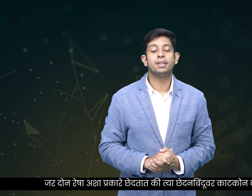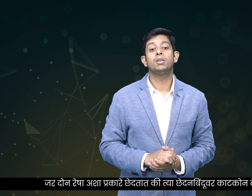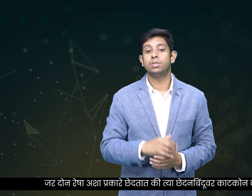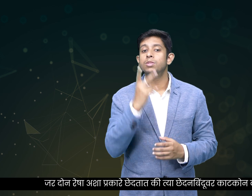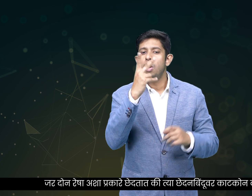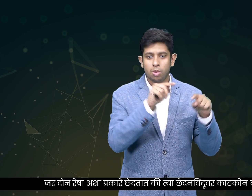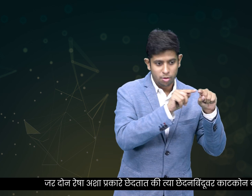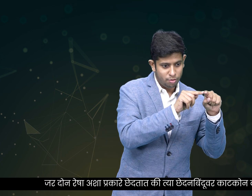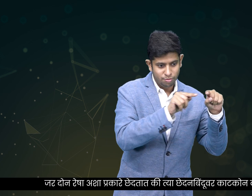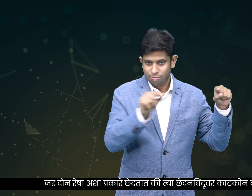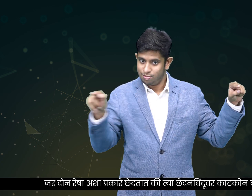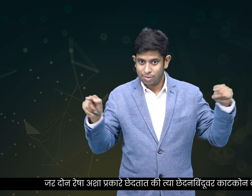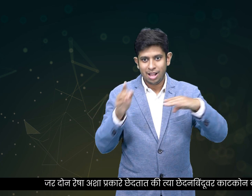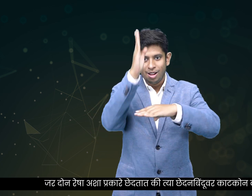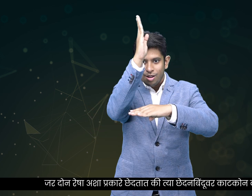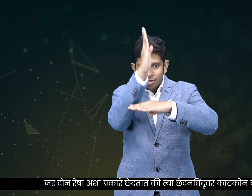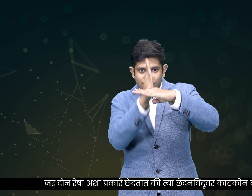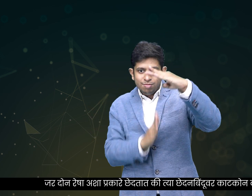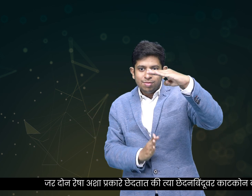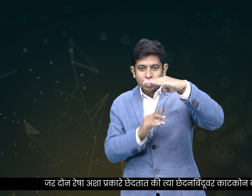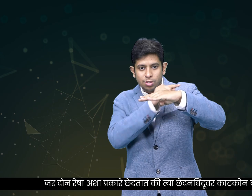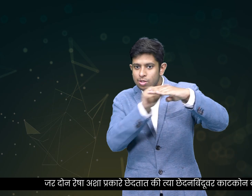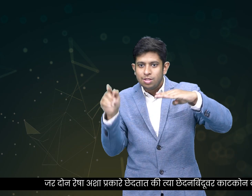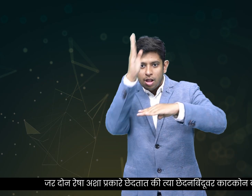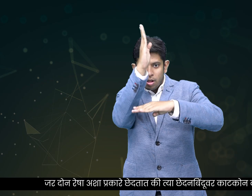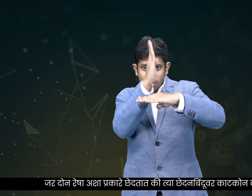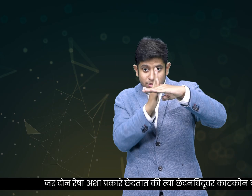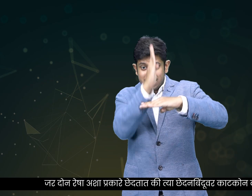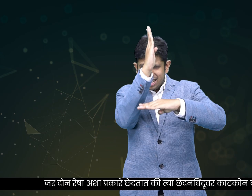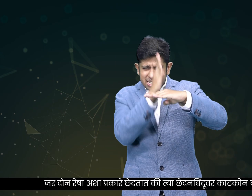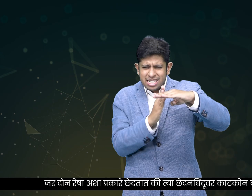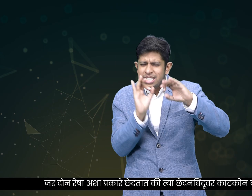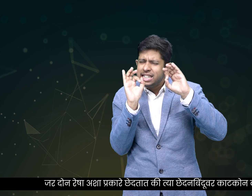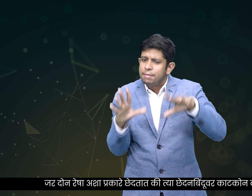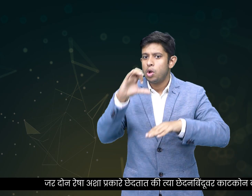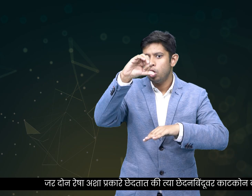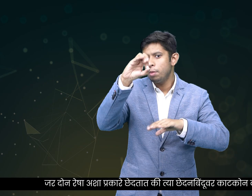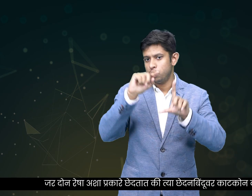जर दोन रेषा अशा प्रकारे छेदतात की त्या छेदनबिंदूवर काटकोन करतात